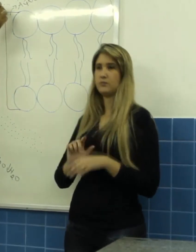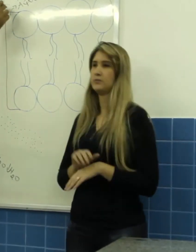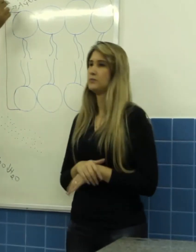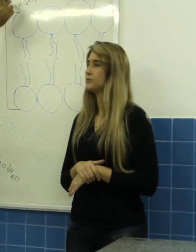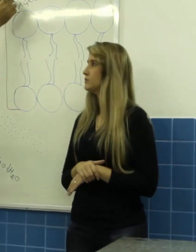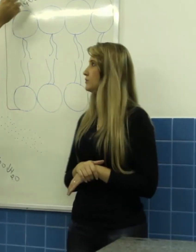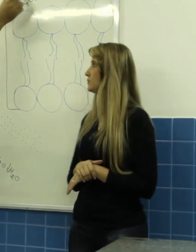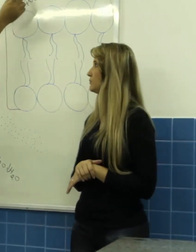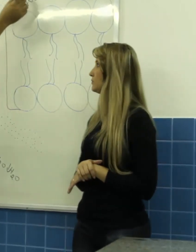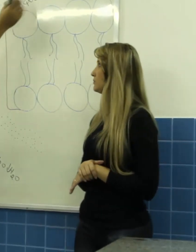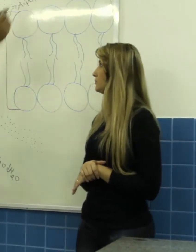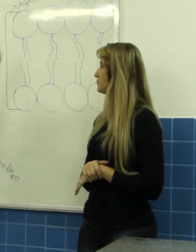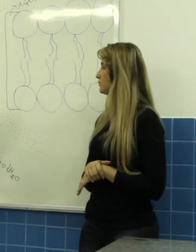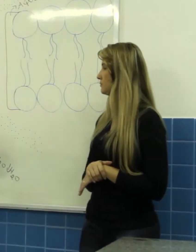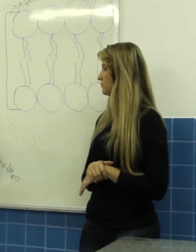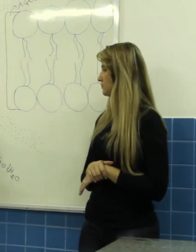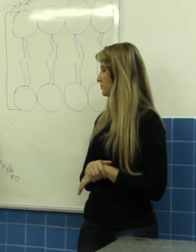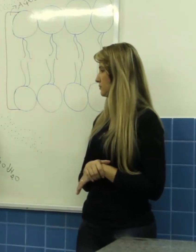intracelular,